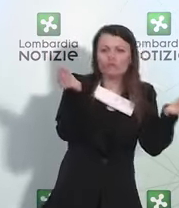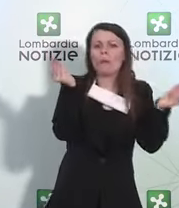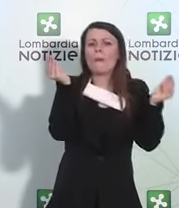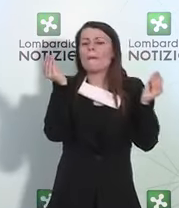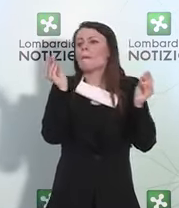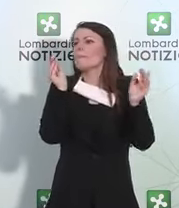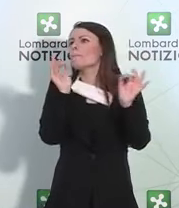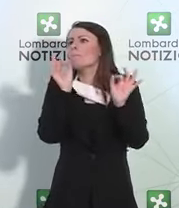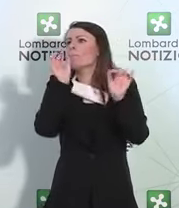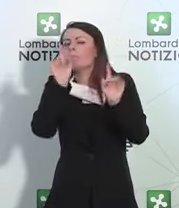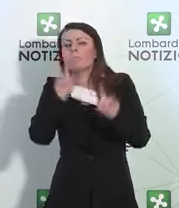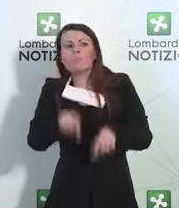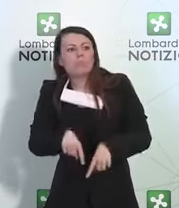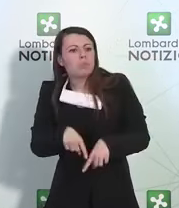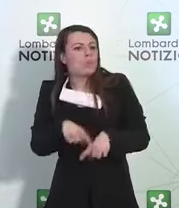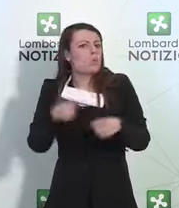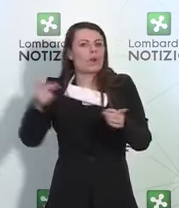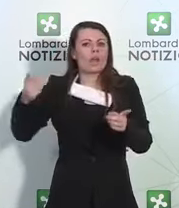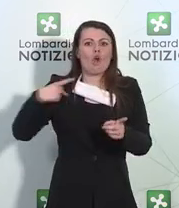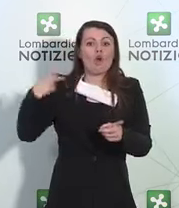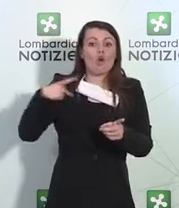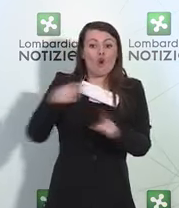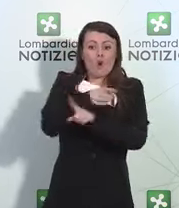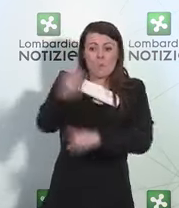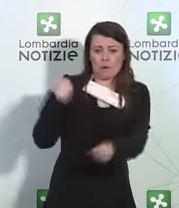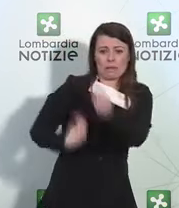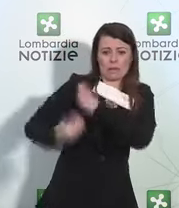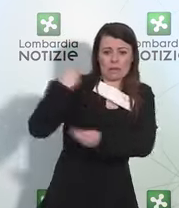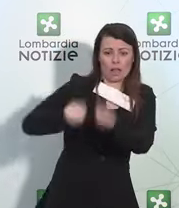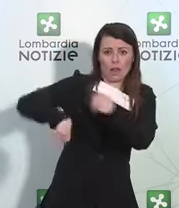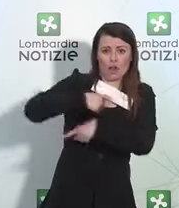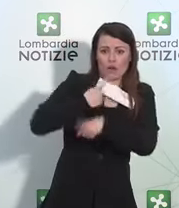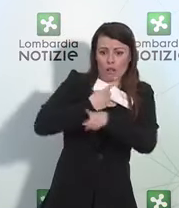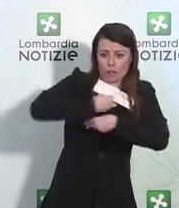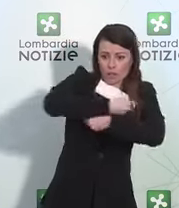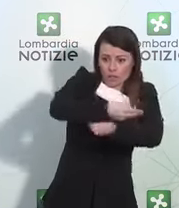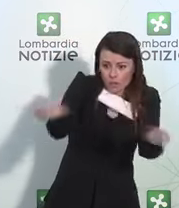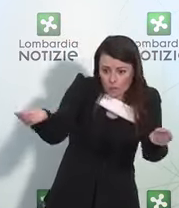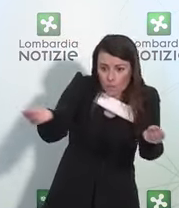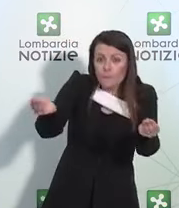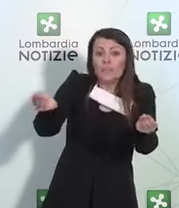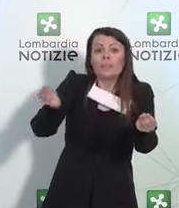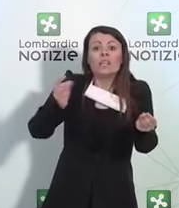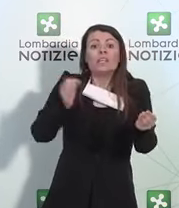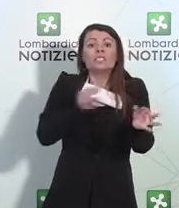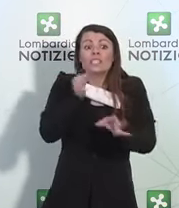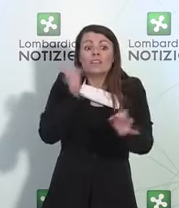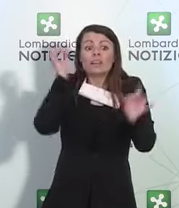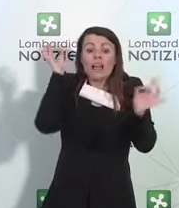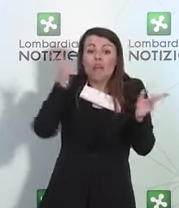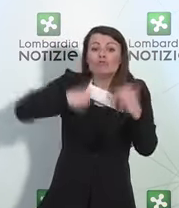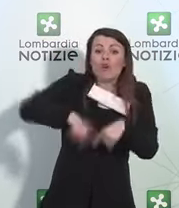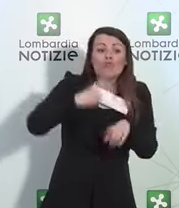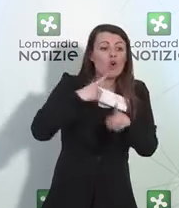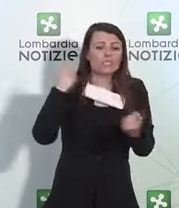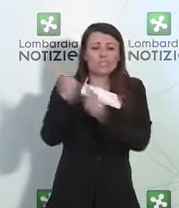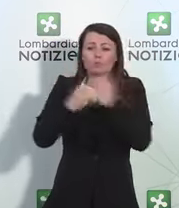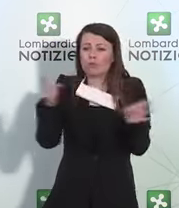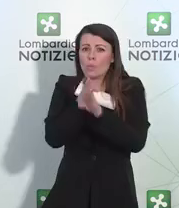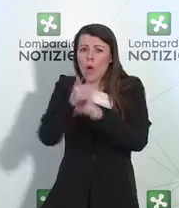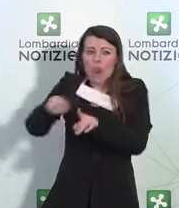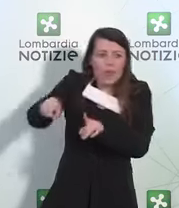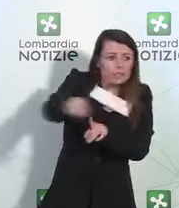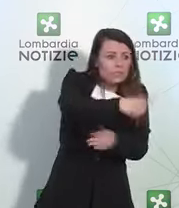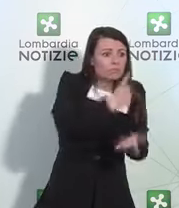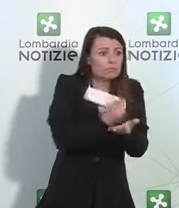anche ai comuni che ce le chiedono se avessimo dovuto a distribuirle a tutte quelle altre situazioni che